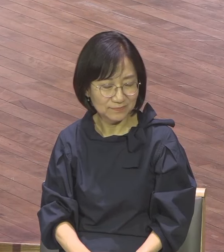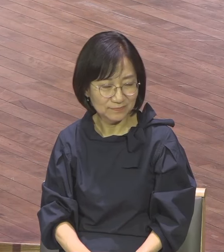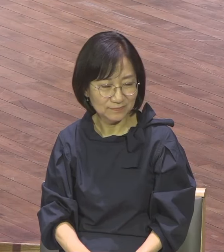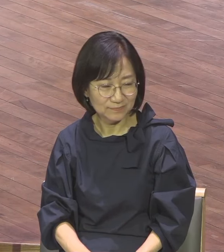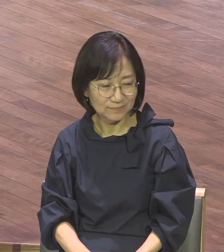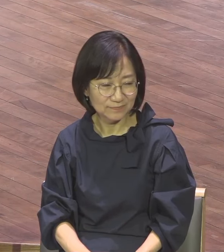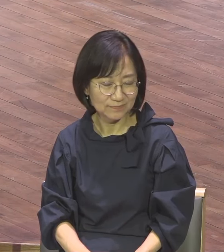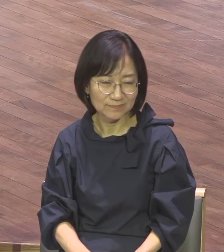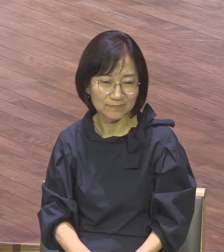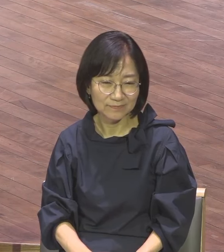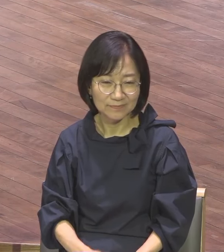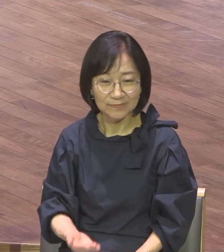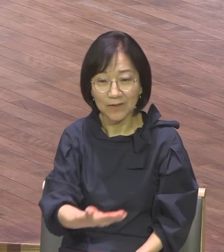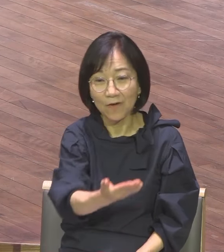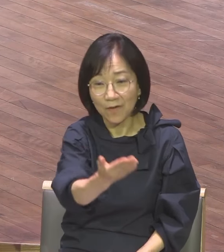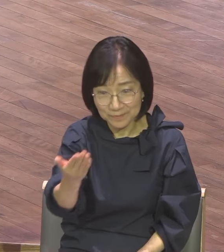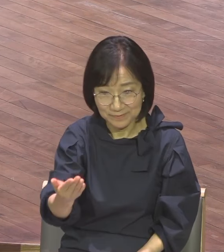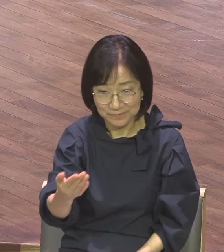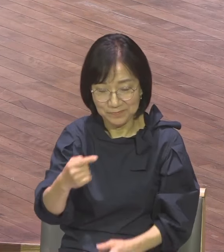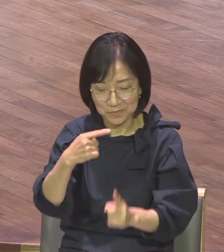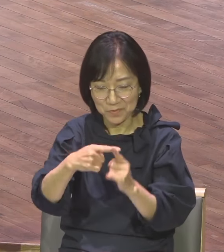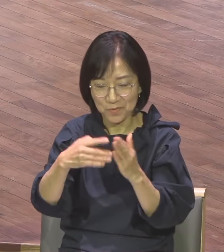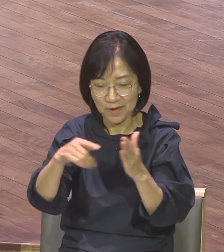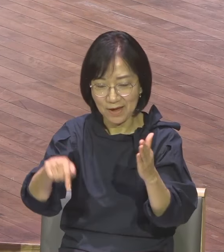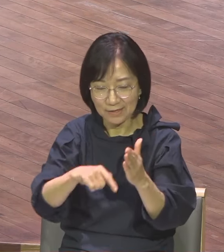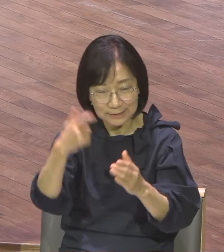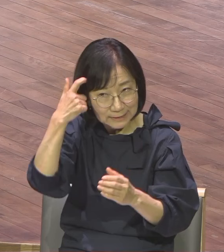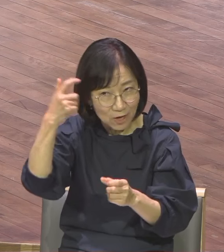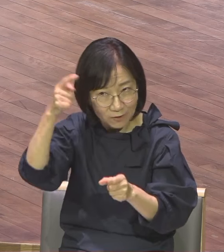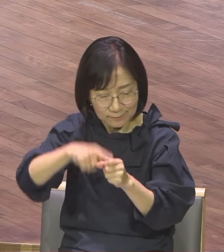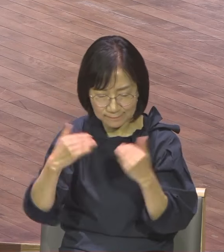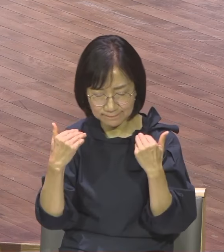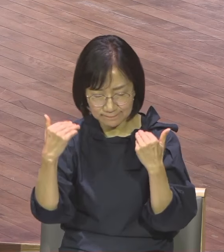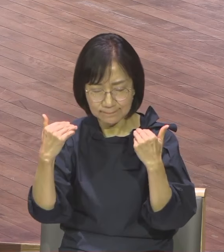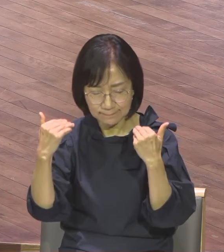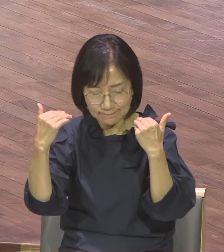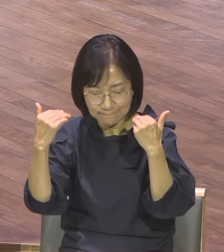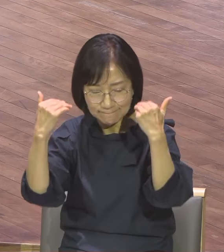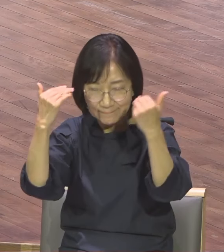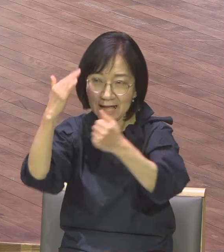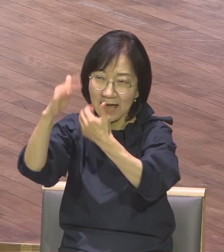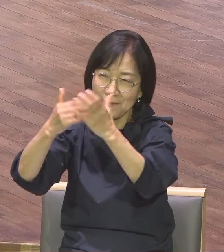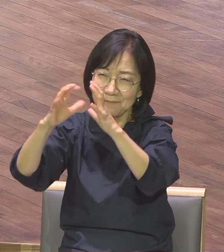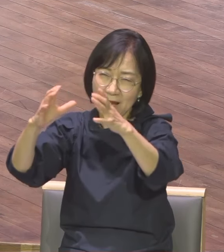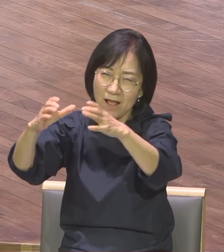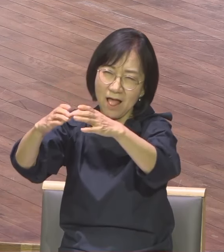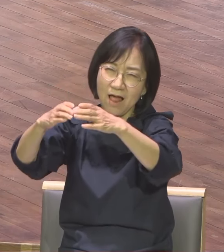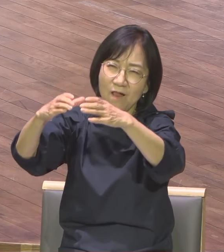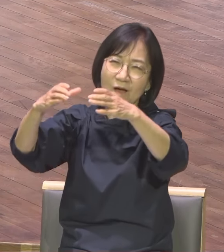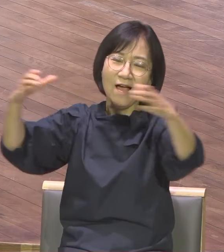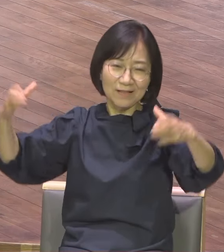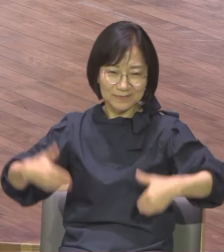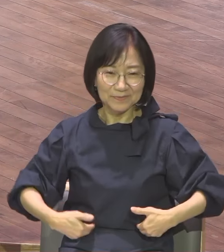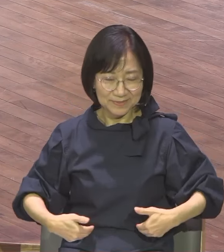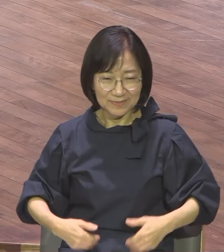이 안에서 영적 성장하고 하나님 나라를 확장시켜 나가는 이 하나님 뜻과 계획이 다 담겨져 있어요. 일단 가족이